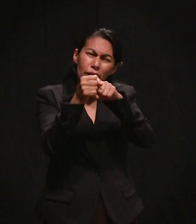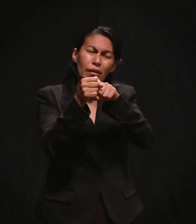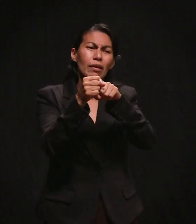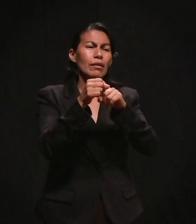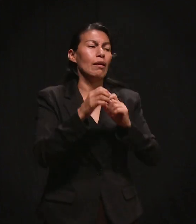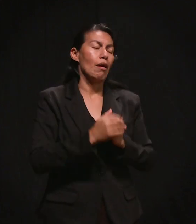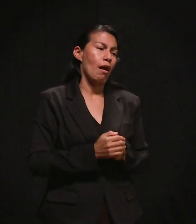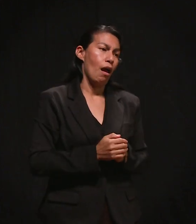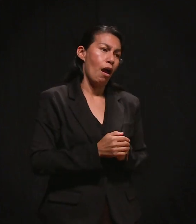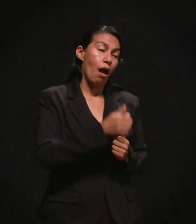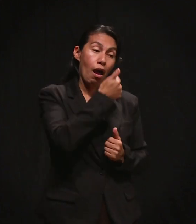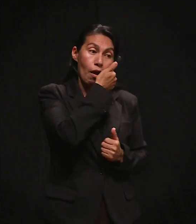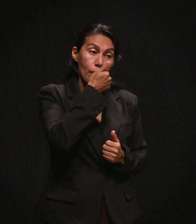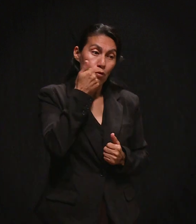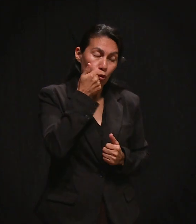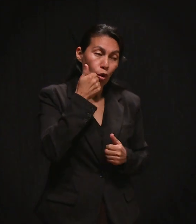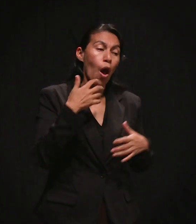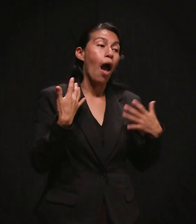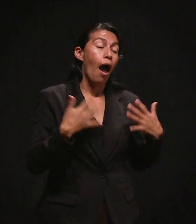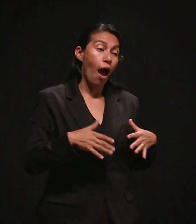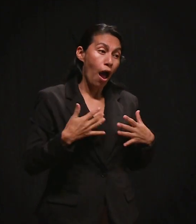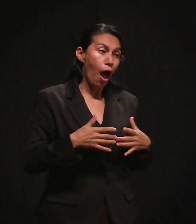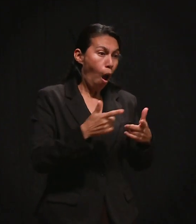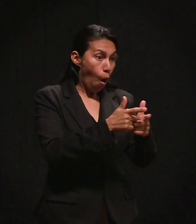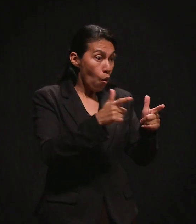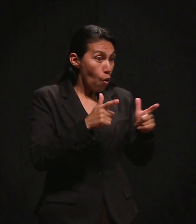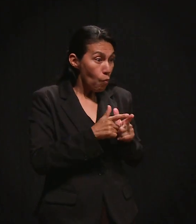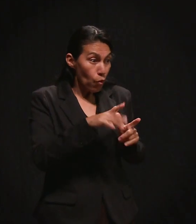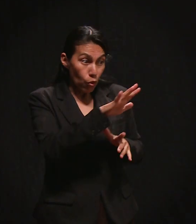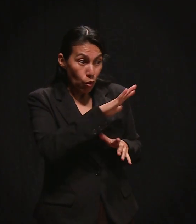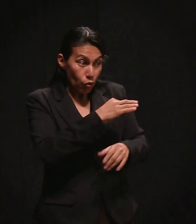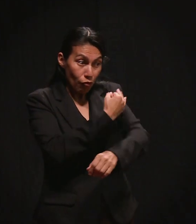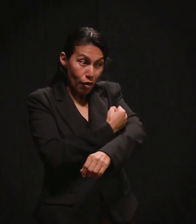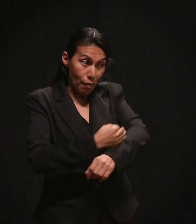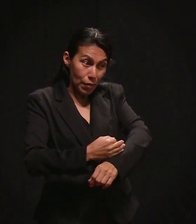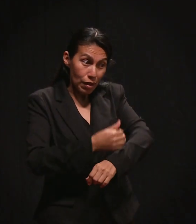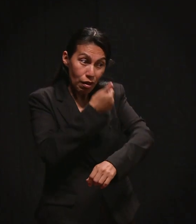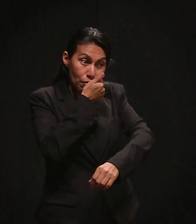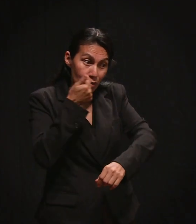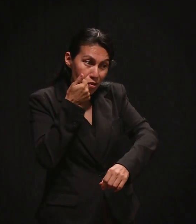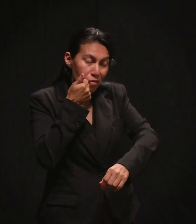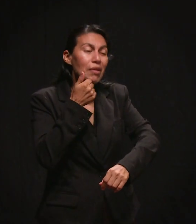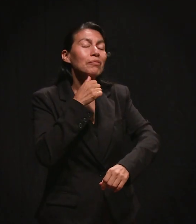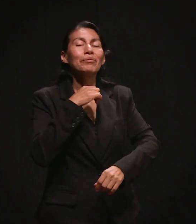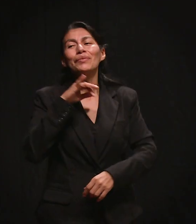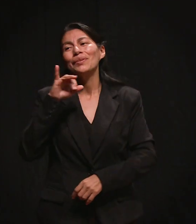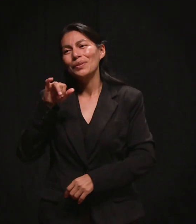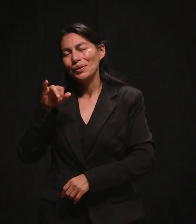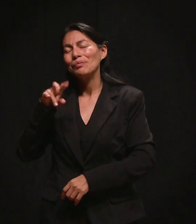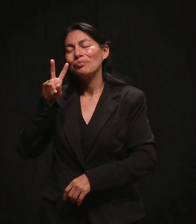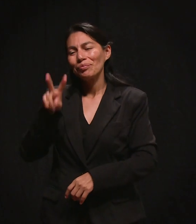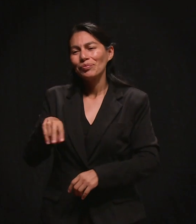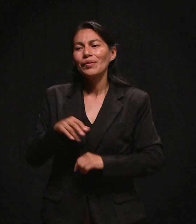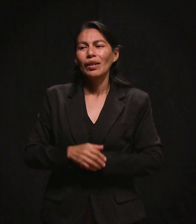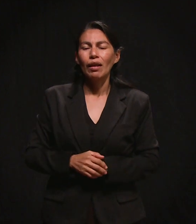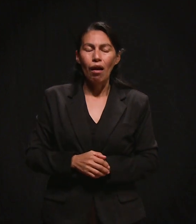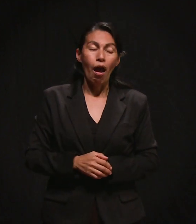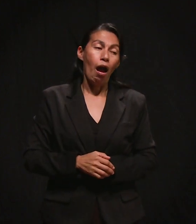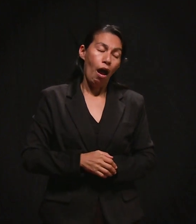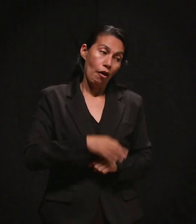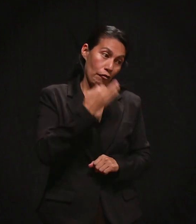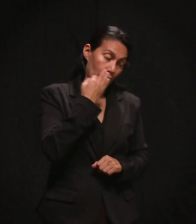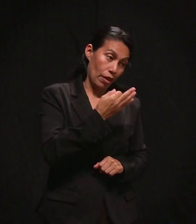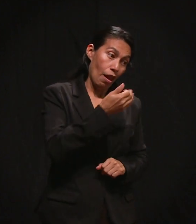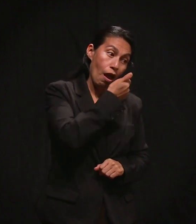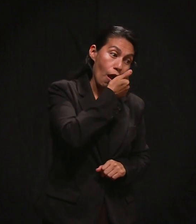Y entonces lo hacían en grupo, ¿no es cierto? Sí, como familia. Como familia. El ayuno en grupo es muy importante,